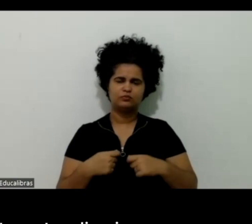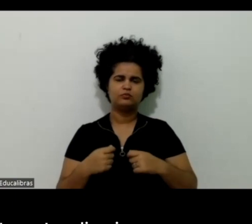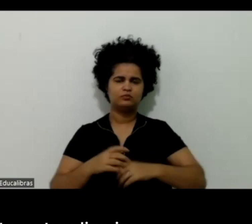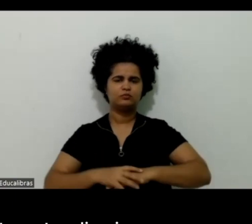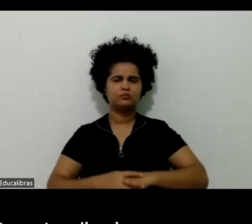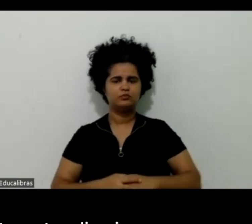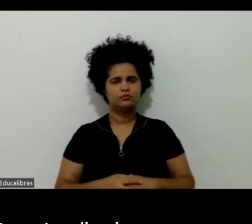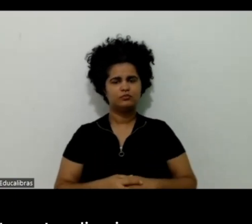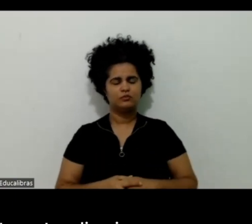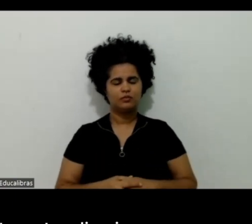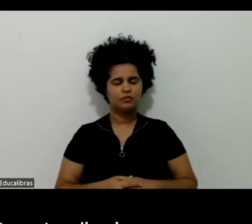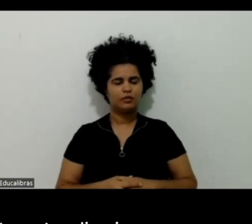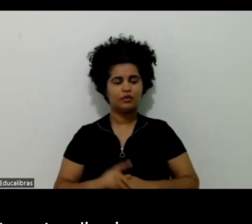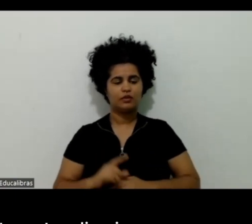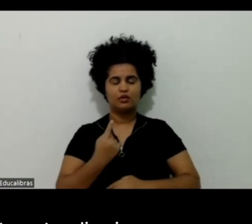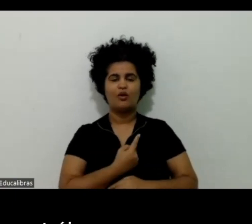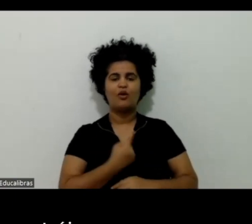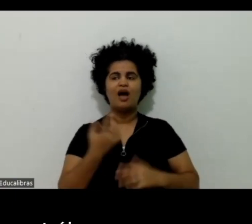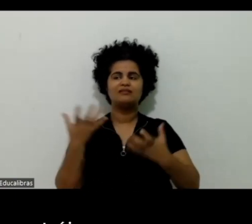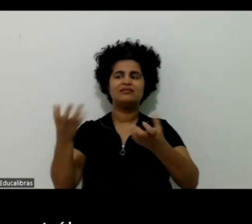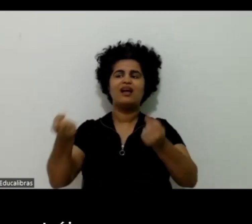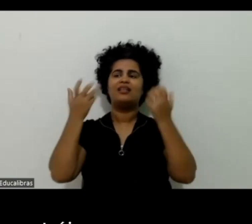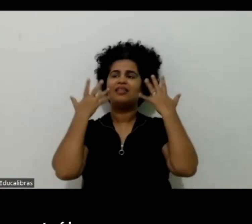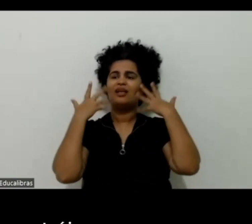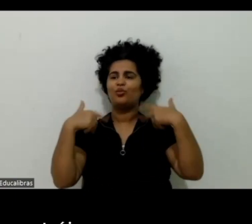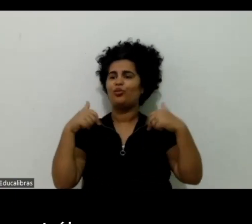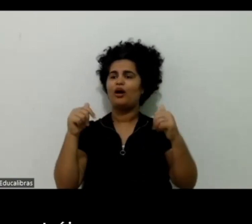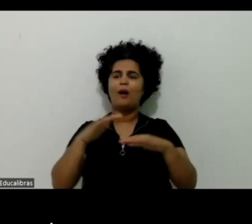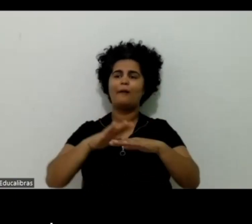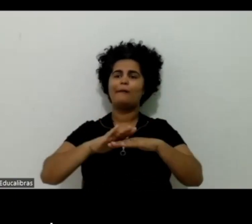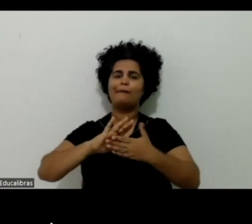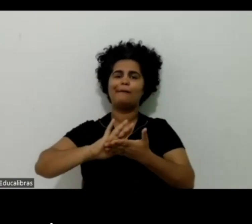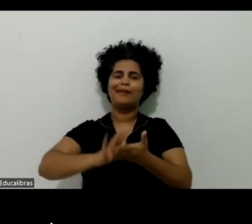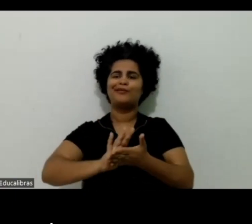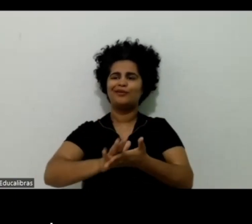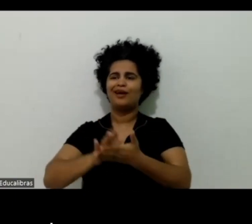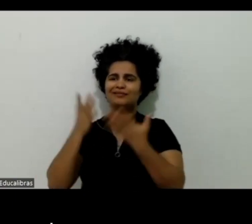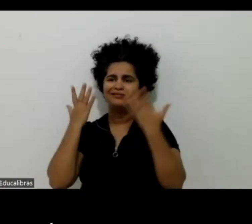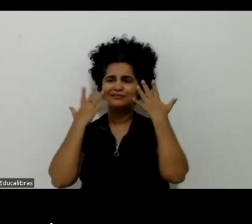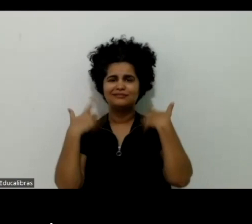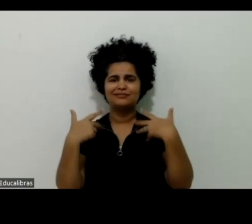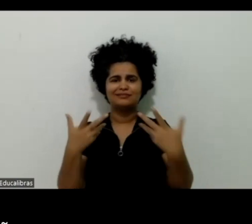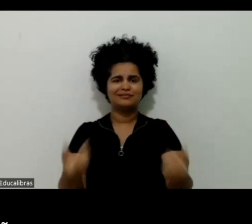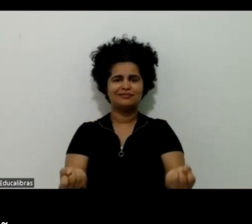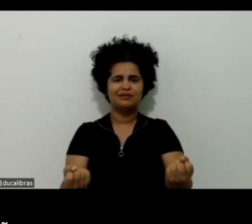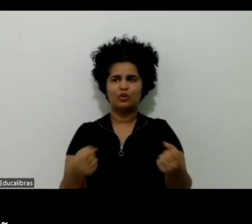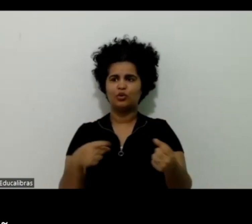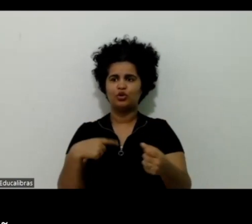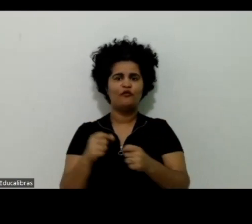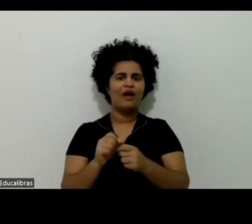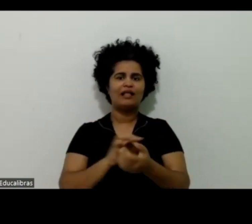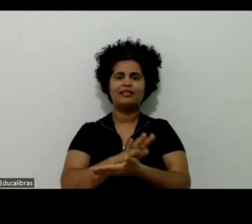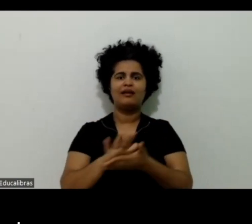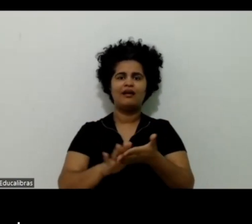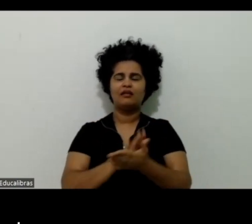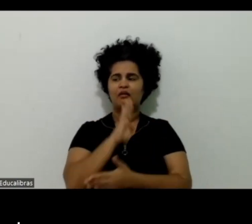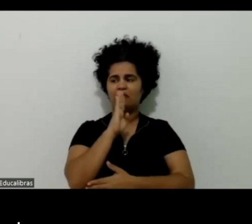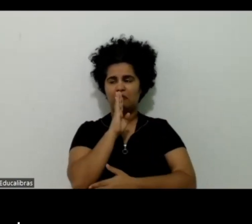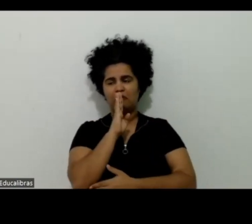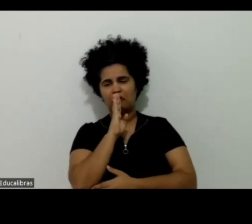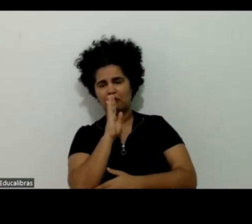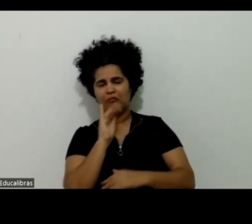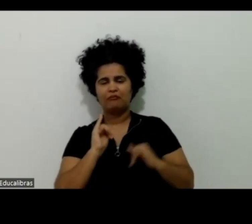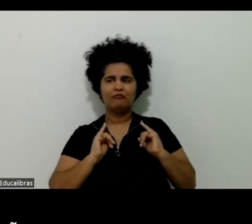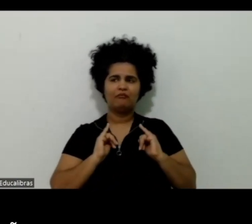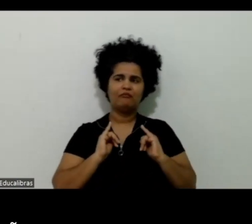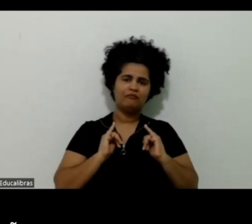a gente naturaliza isso, né, o que a gente não constrói ações de enfrentamento a essas opressões, a gente está